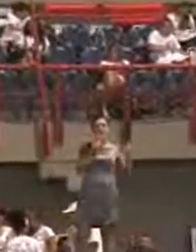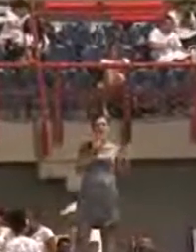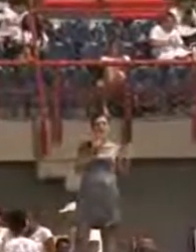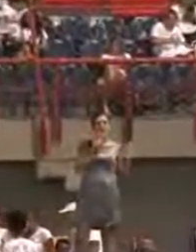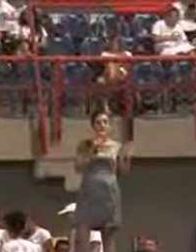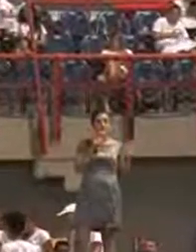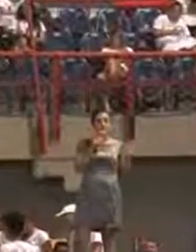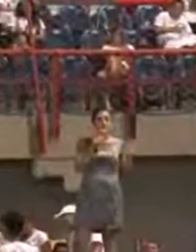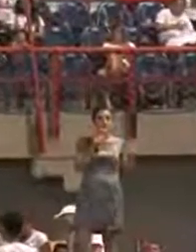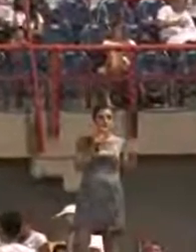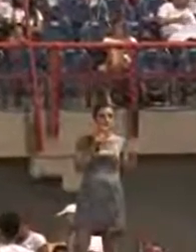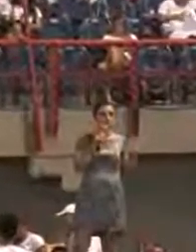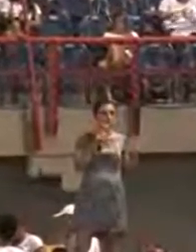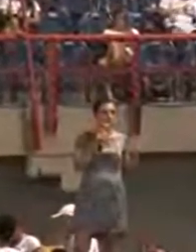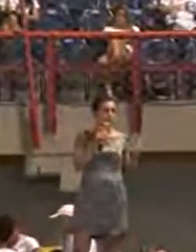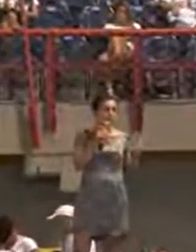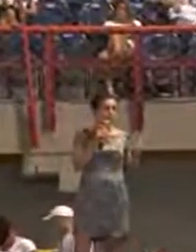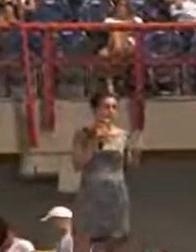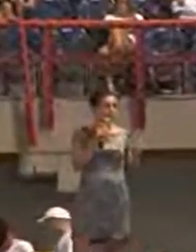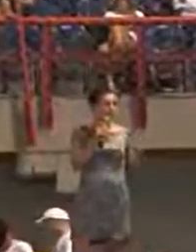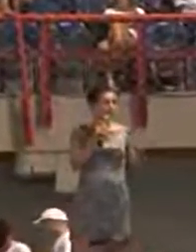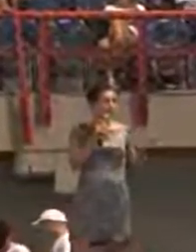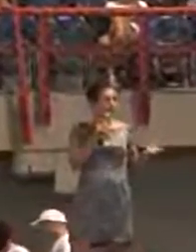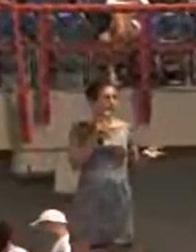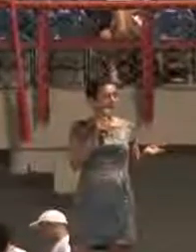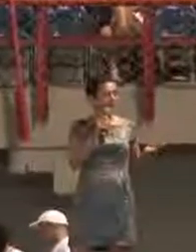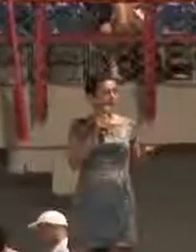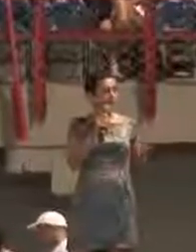da semana anterior, do domingo anterior,